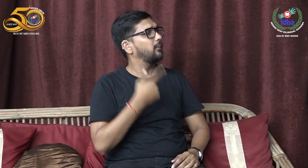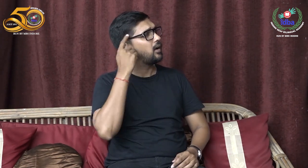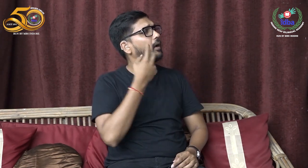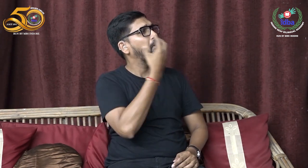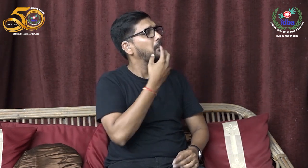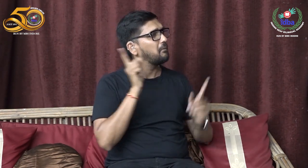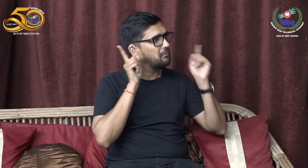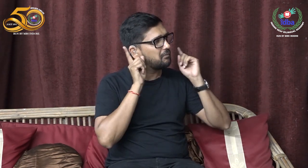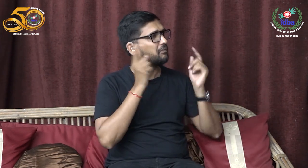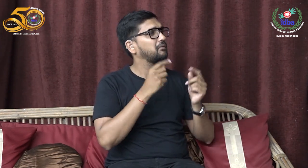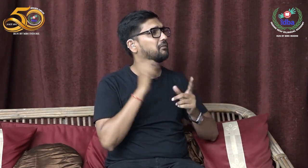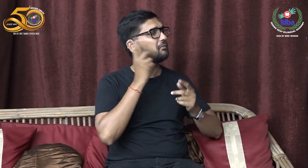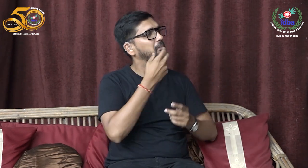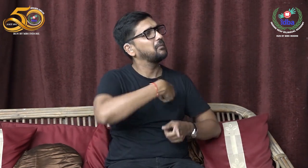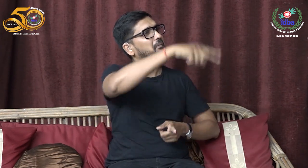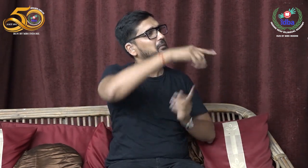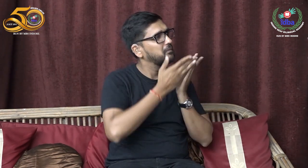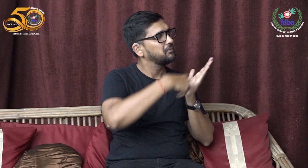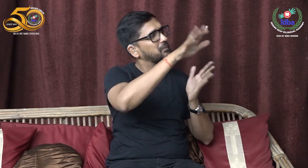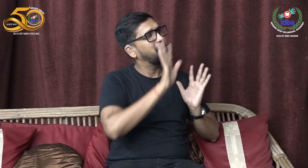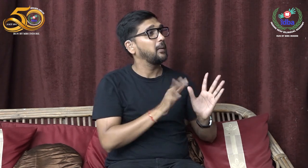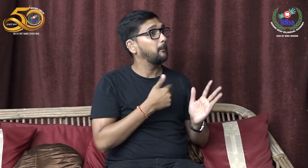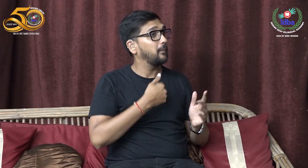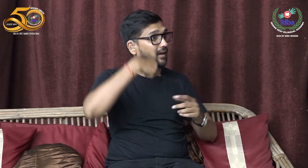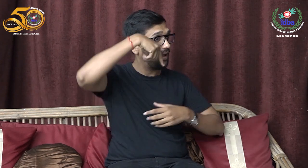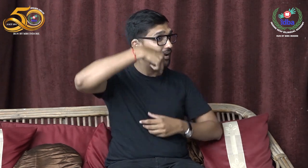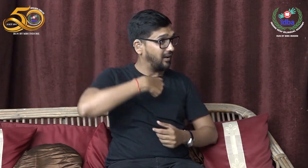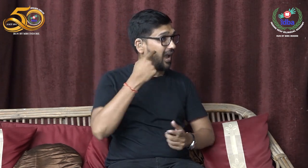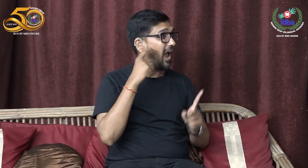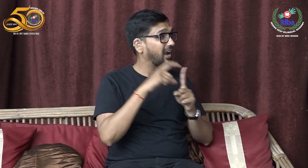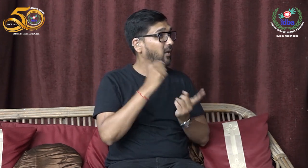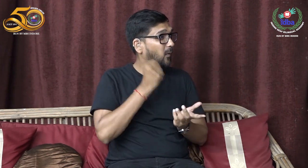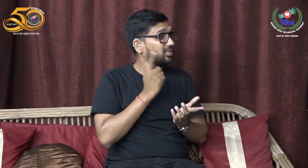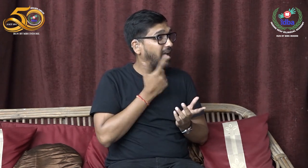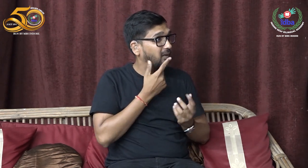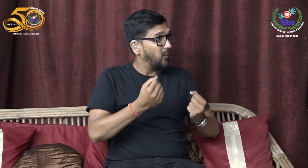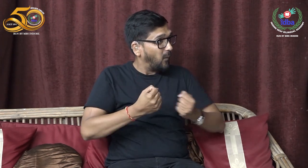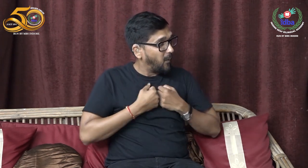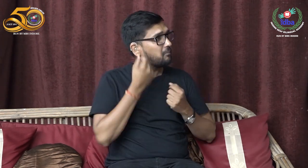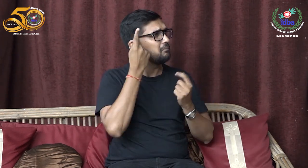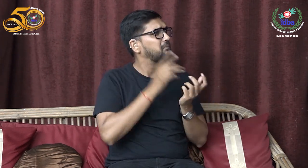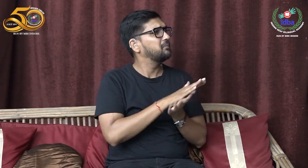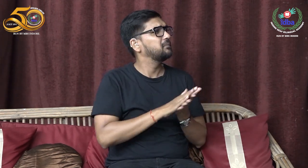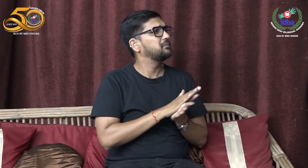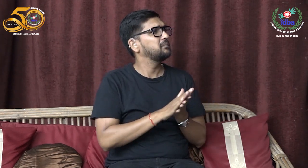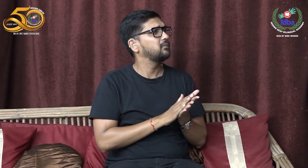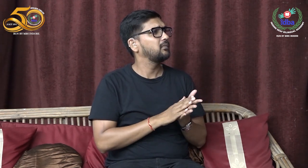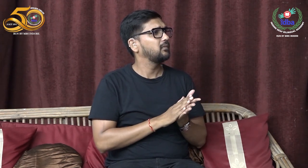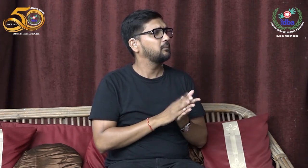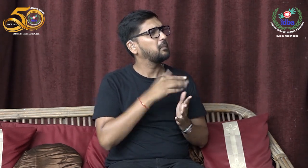था। सब जो है स्पीच थेरेपी वाले, या मैं बस स्पीच थेरेपी में जाता था। IDBA जो है यहाँ पे डेफ स्कूल है, इसके बारे में मुझे कोई